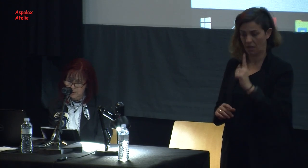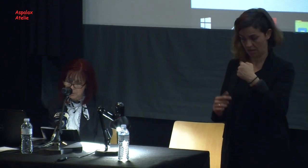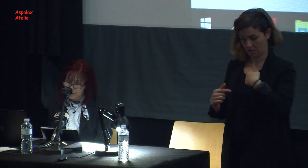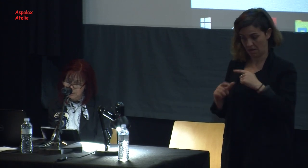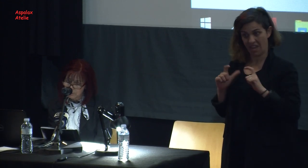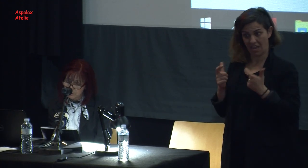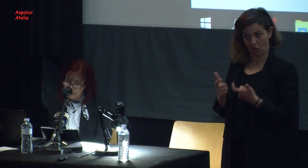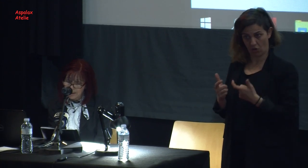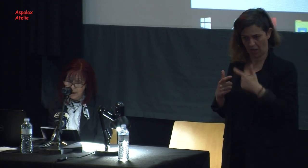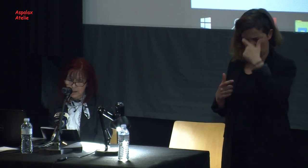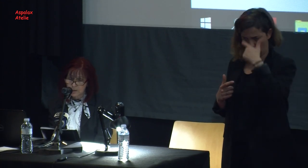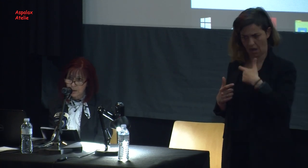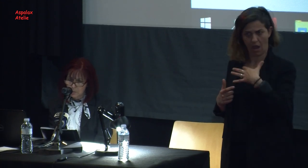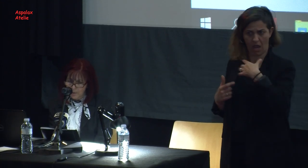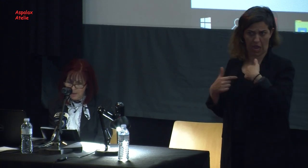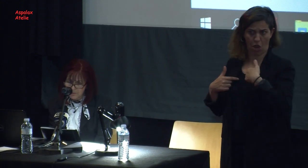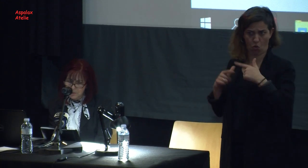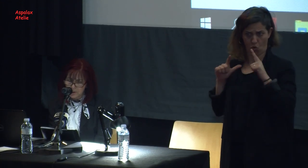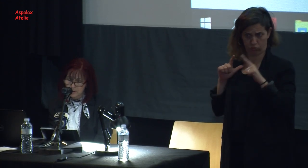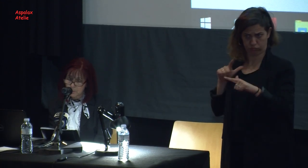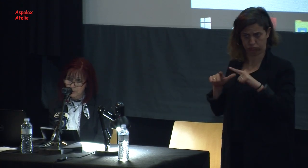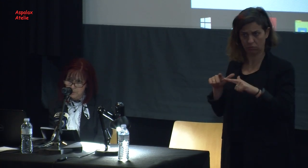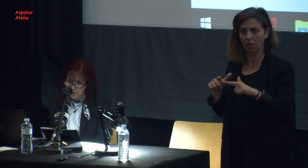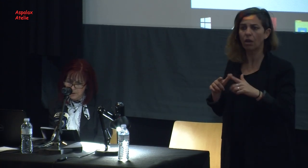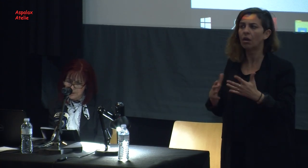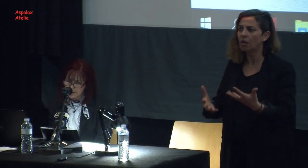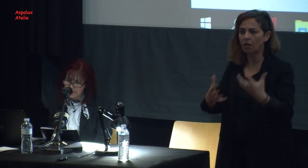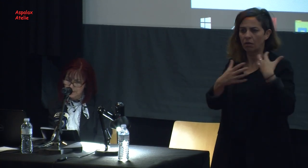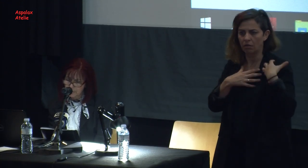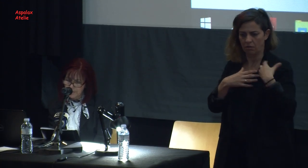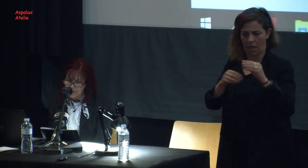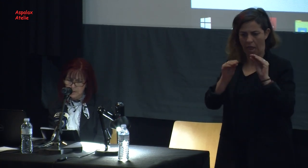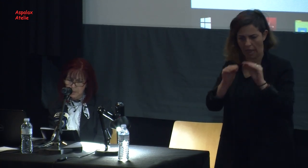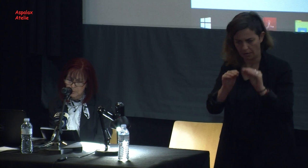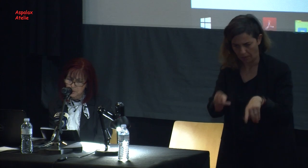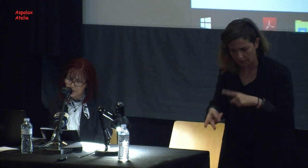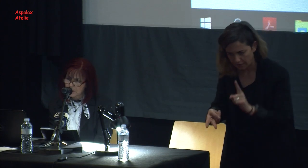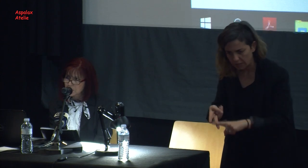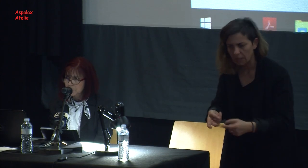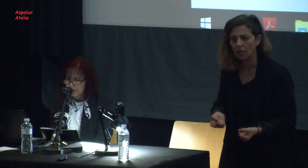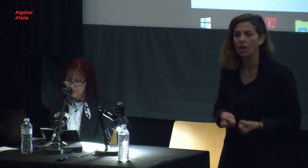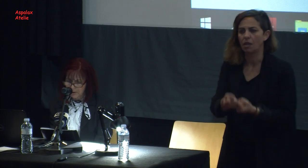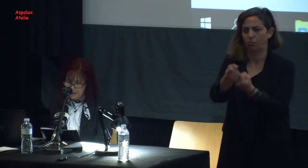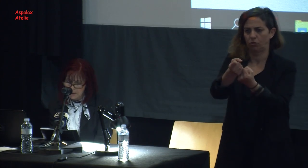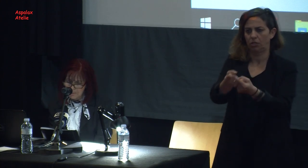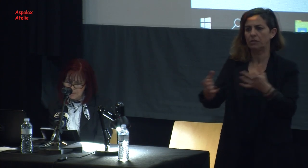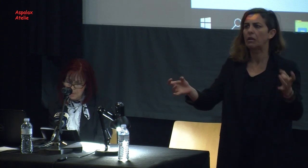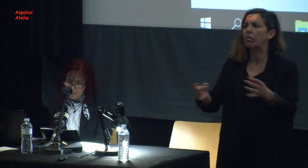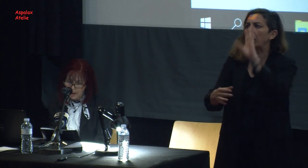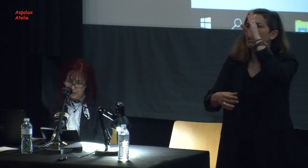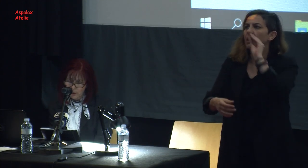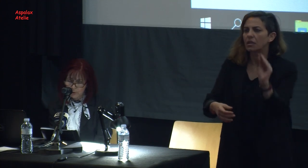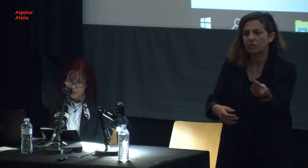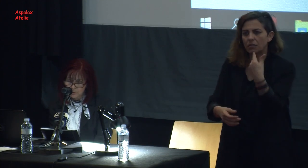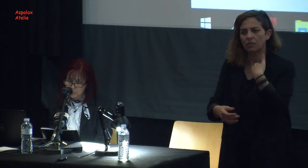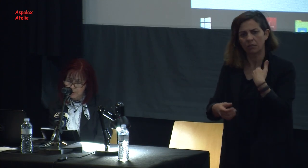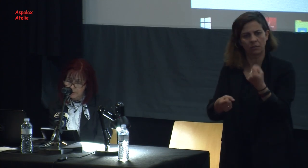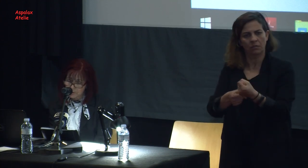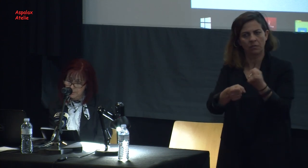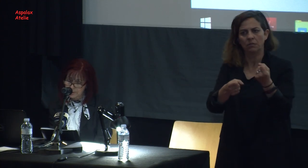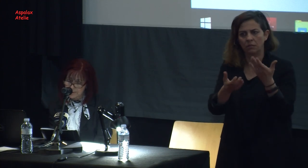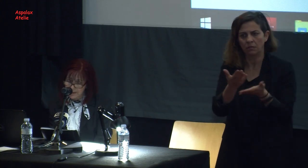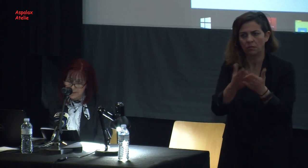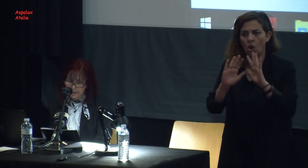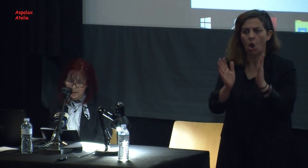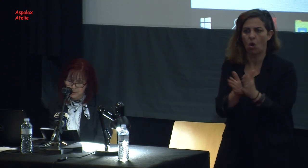τη φροντίδα του ασθενούς, αλλά και την εκπαίδευση και την υποστήριξη και τη βοήθεια σε περίπτωση κρίσης πολλές φορές. Για όλους αυτούς τους